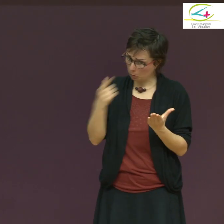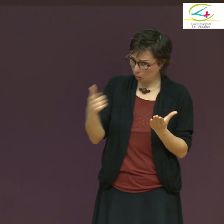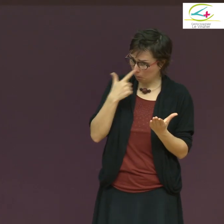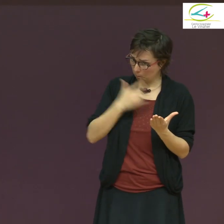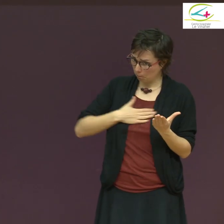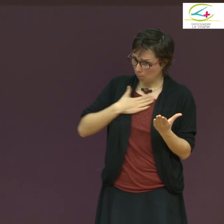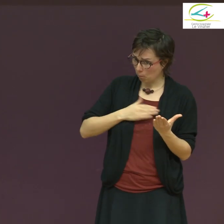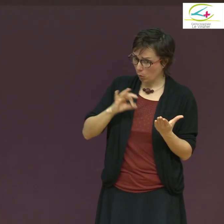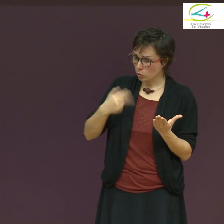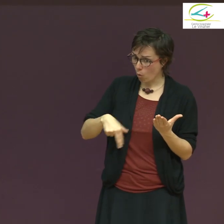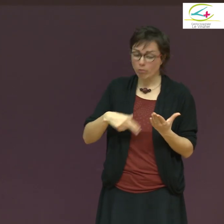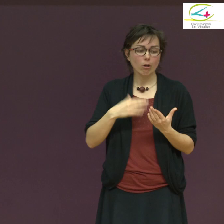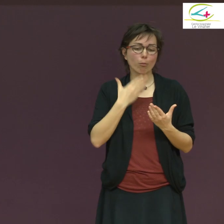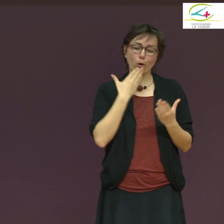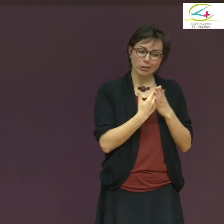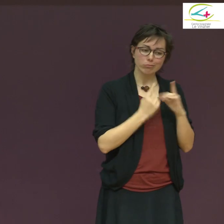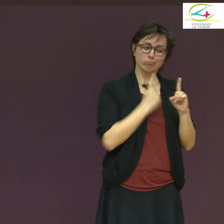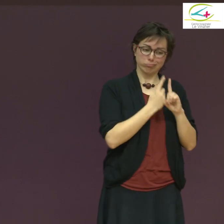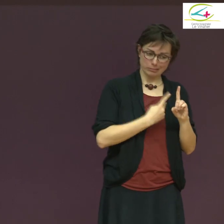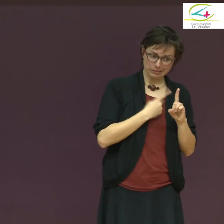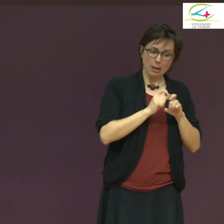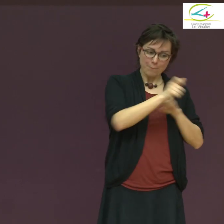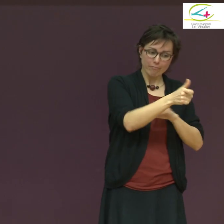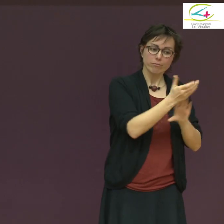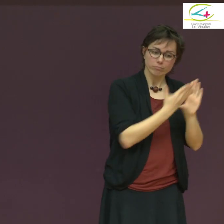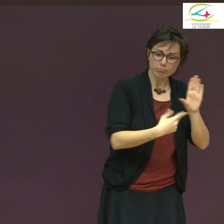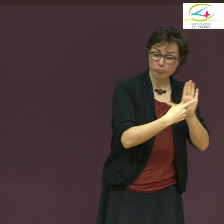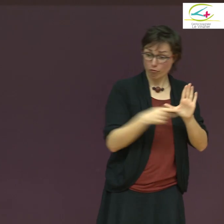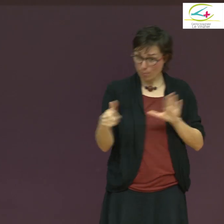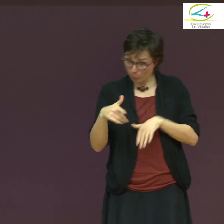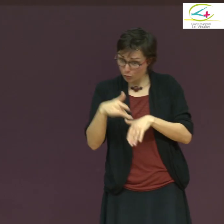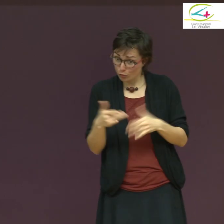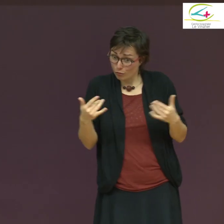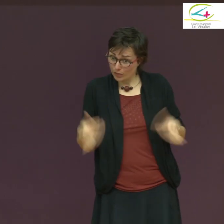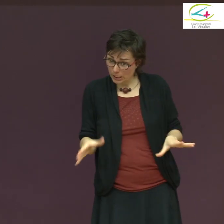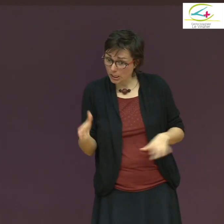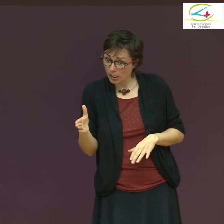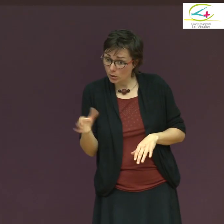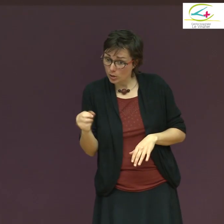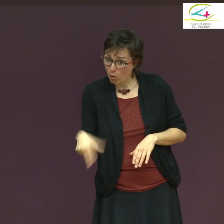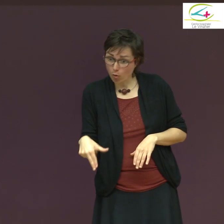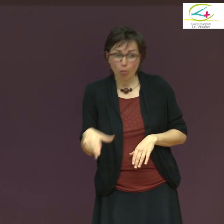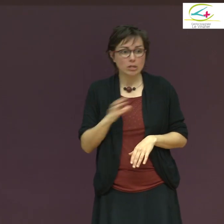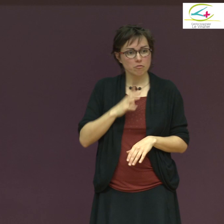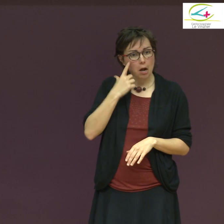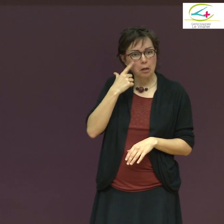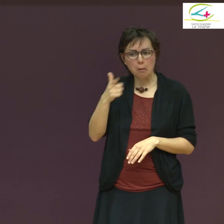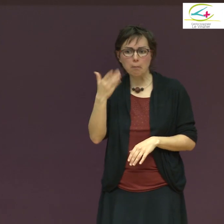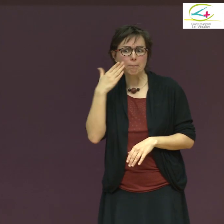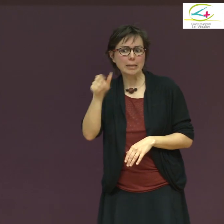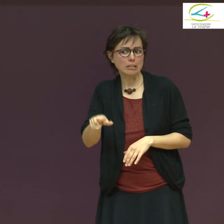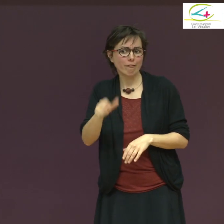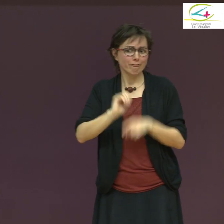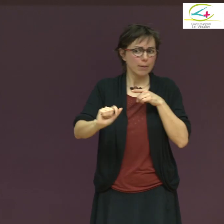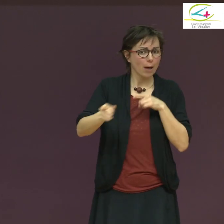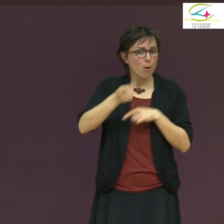que de voir un médecin généraliste, puis d'aller au centre médico-psychologique, est-ce que vous avez pu le faire? On essaie de voir les barrières qui peuvent quelquefois arrêter